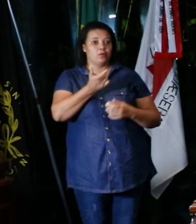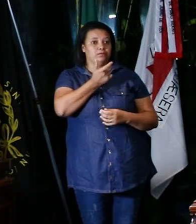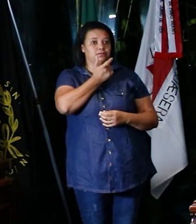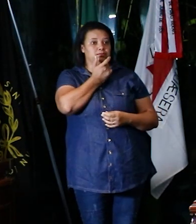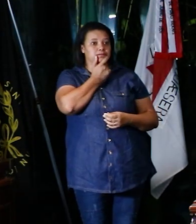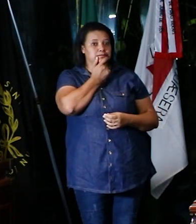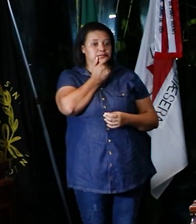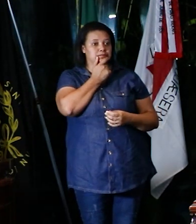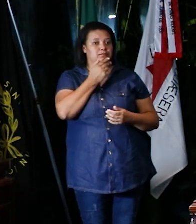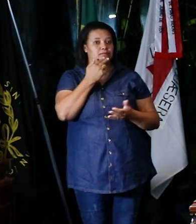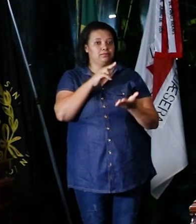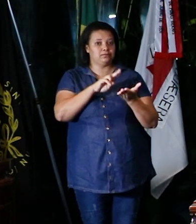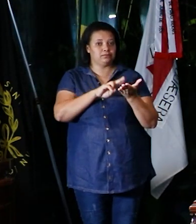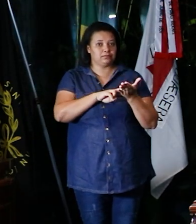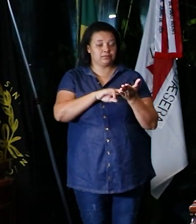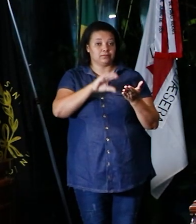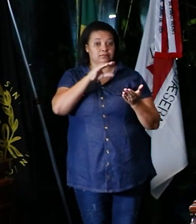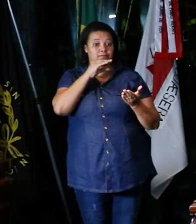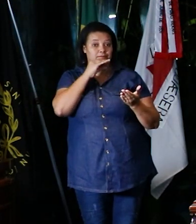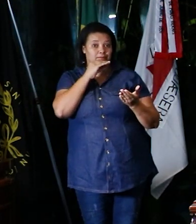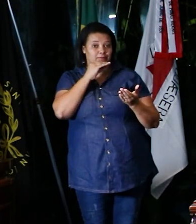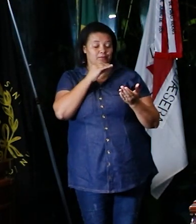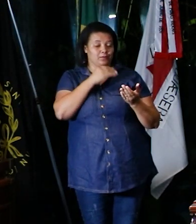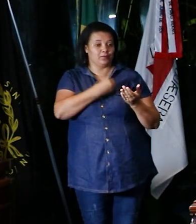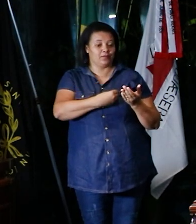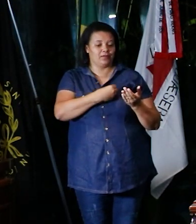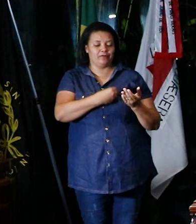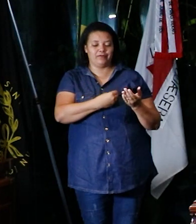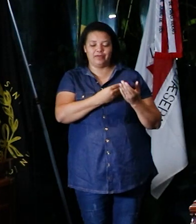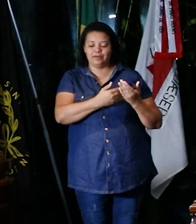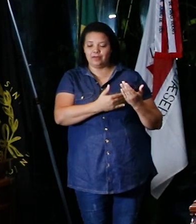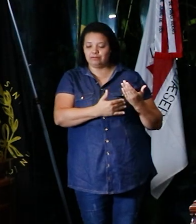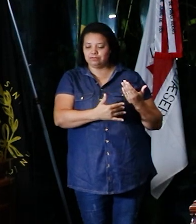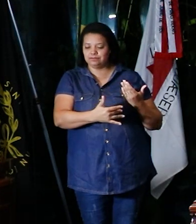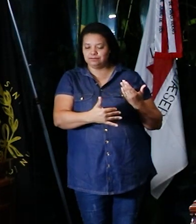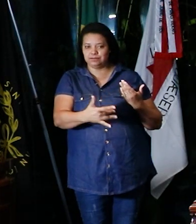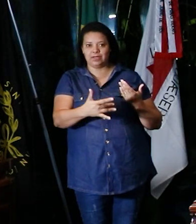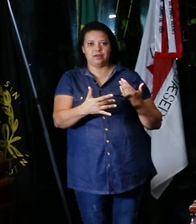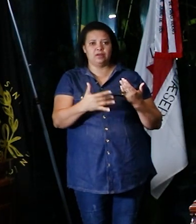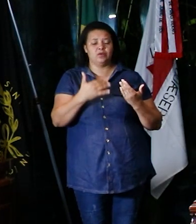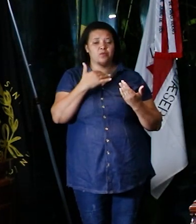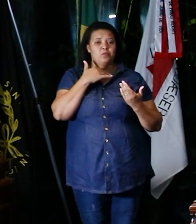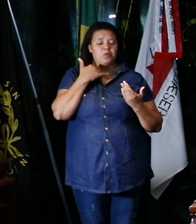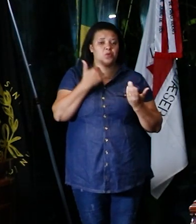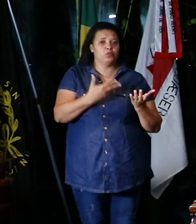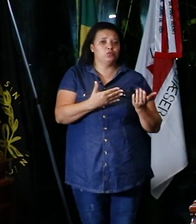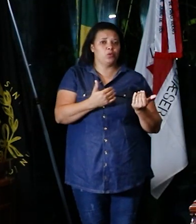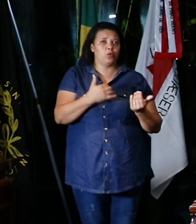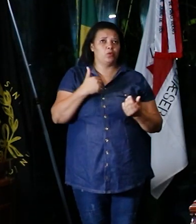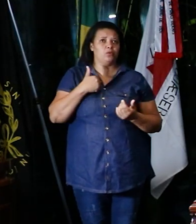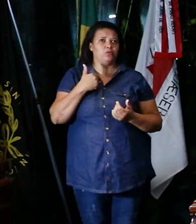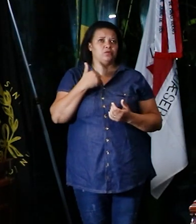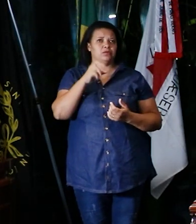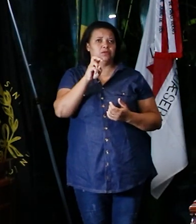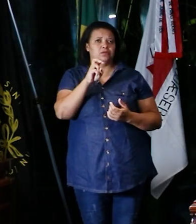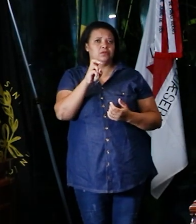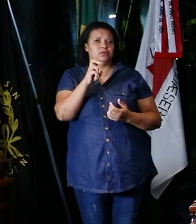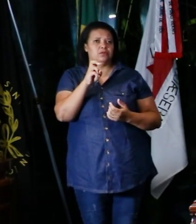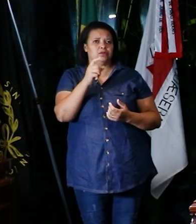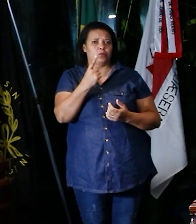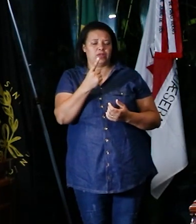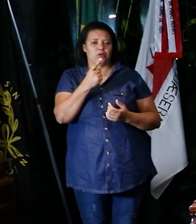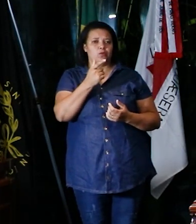se correspondeu com Drummond a vida inteira. E ele morreu muito novo, né, com 51 anos, Mário de Andrade,